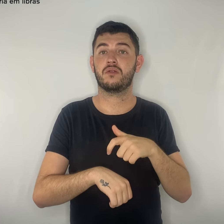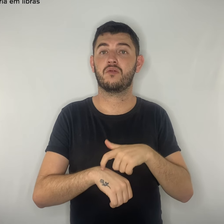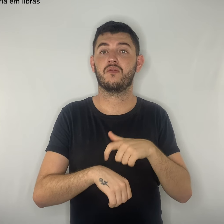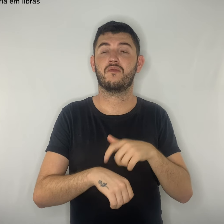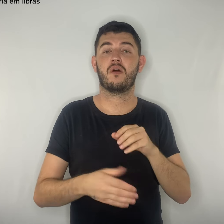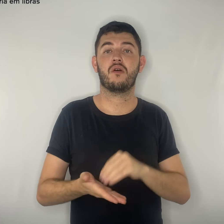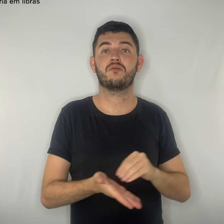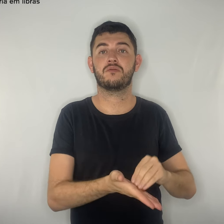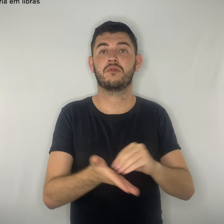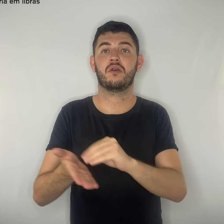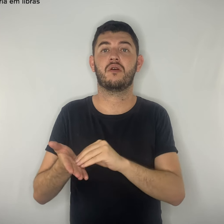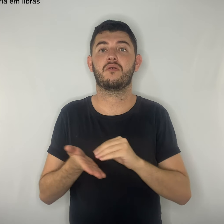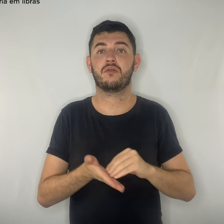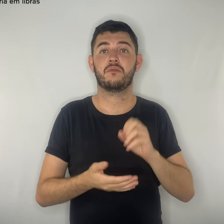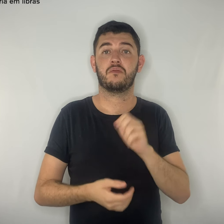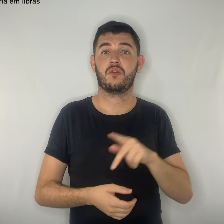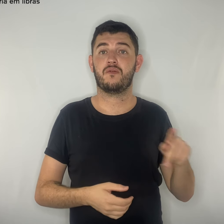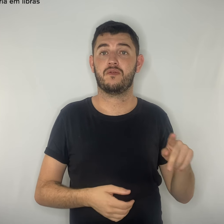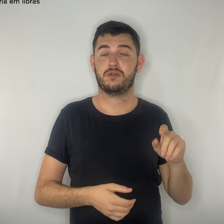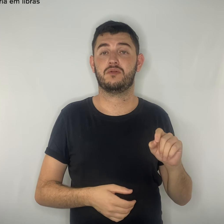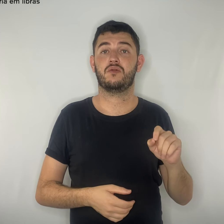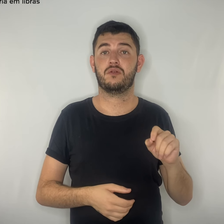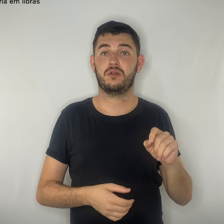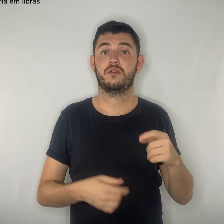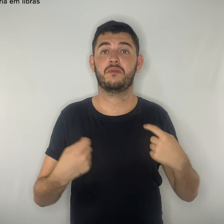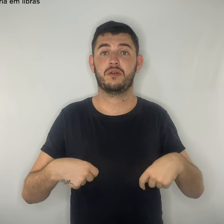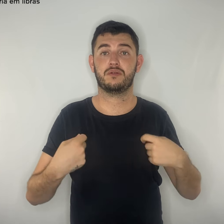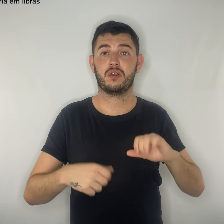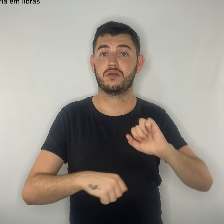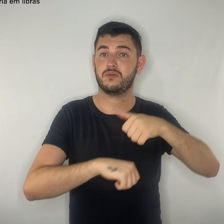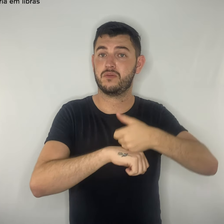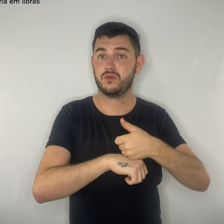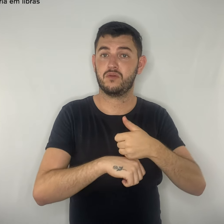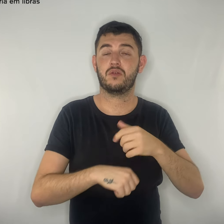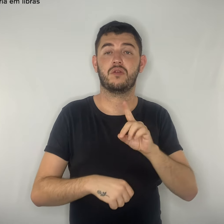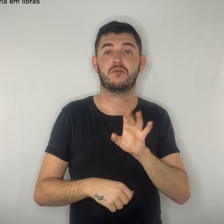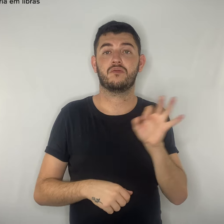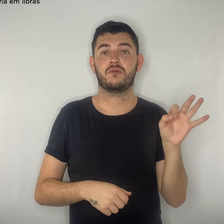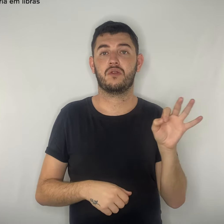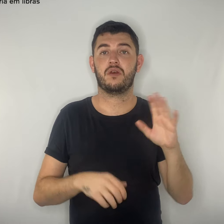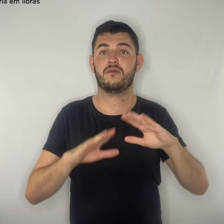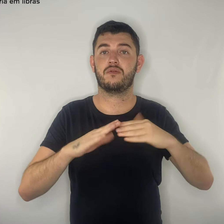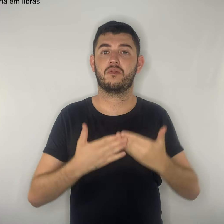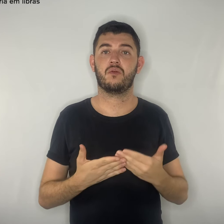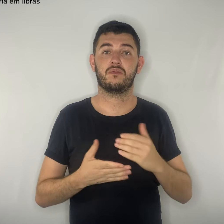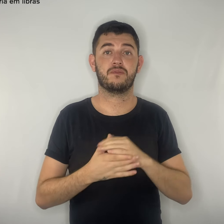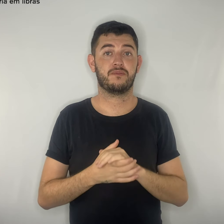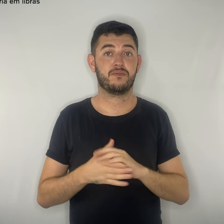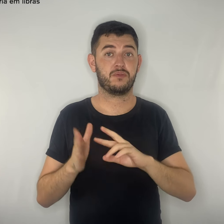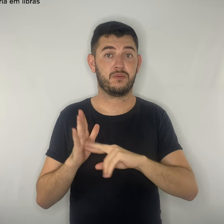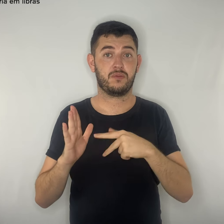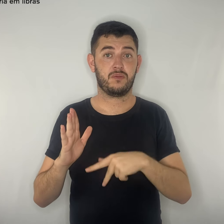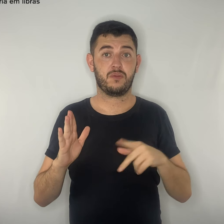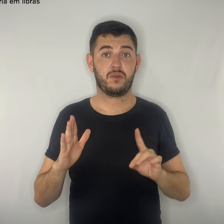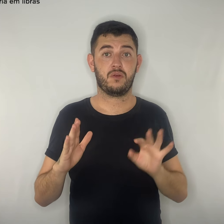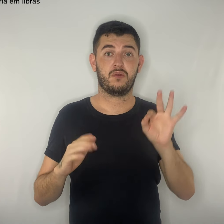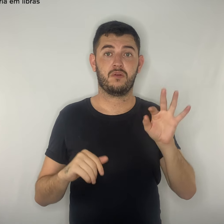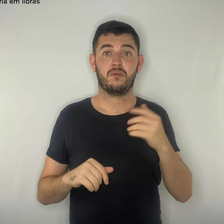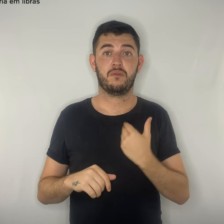temporárias nas escolas da rede distrital o simpro recomenda a todos a ficarem atentos ao